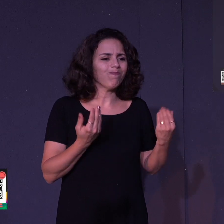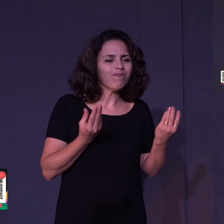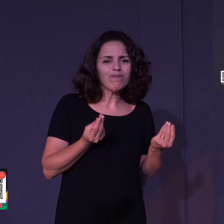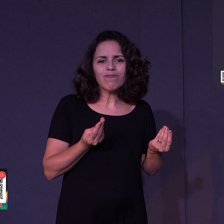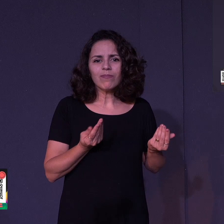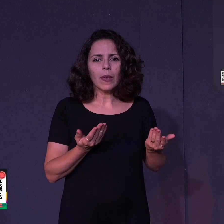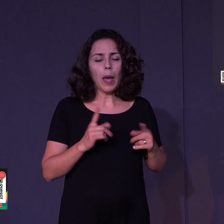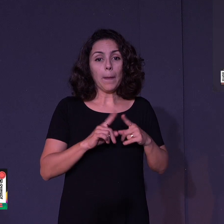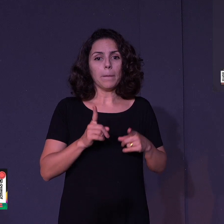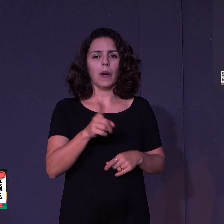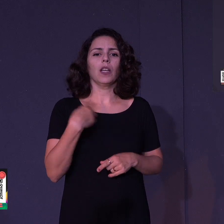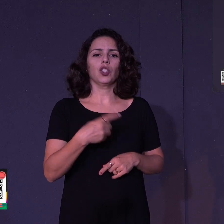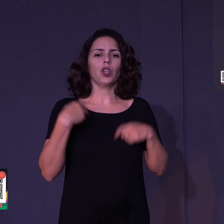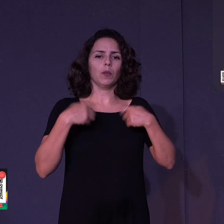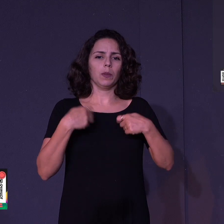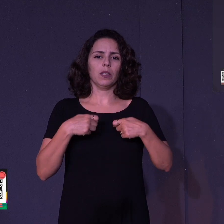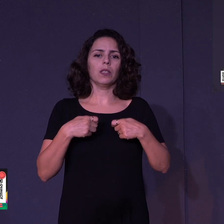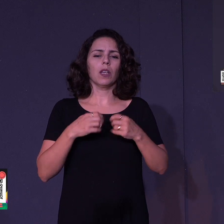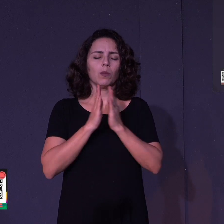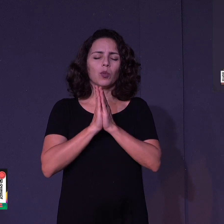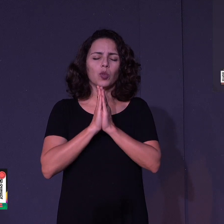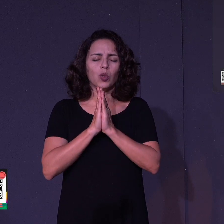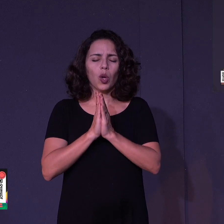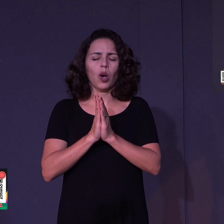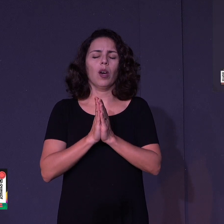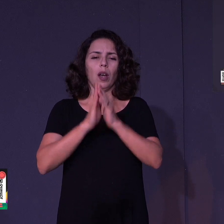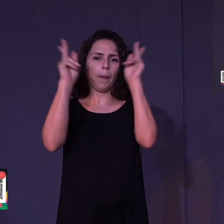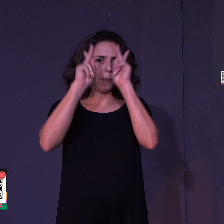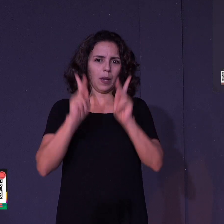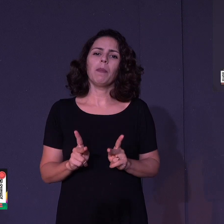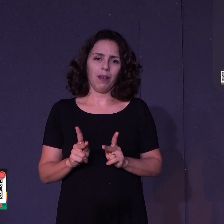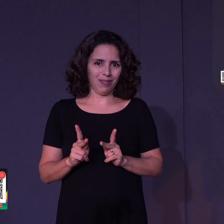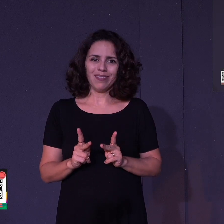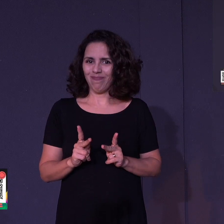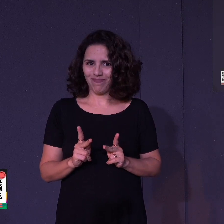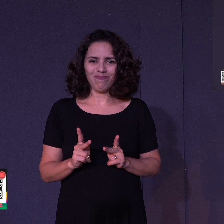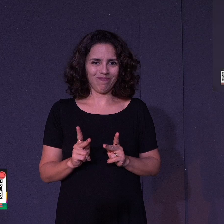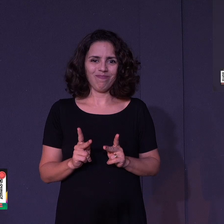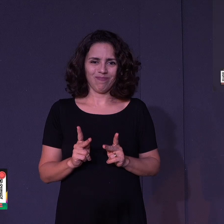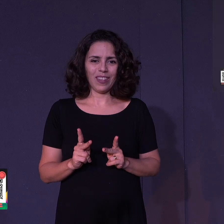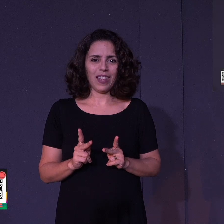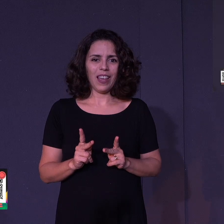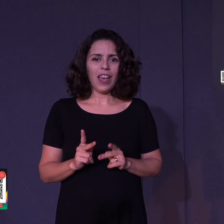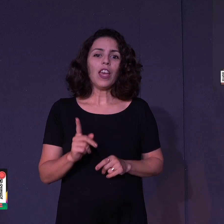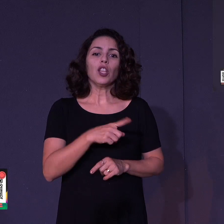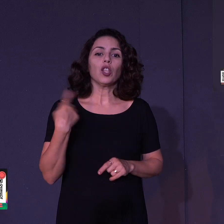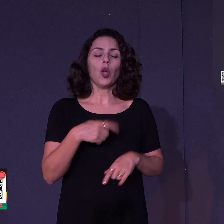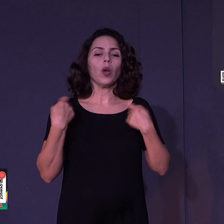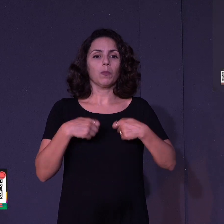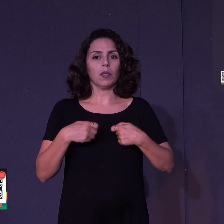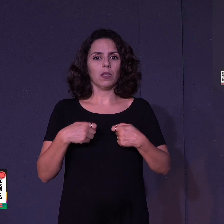paz das nações, independentemente da minha posição, da sua posição econômica, partidária, o que quer que seja. Porque nós somos